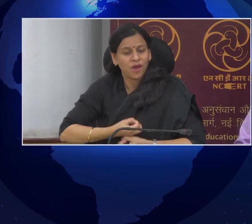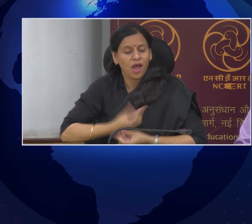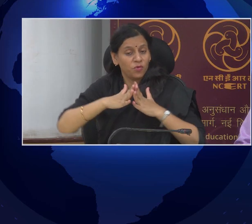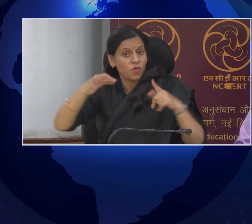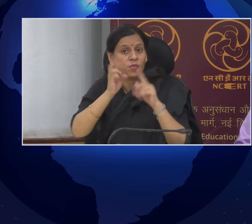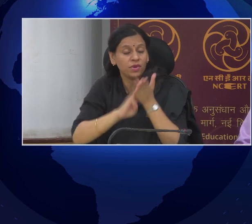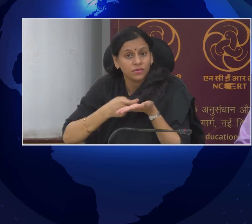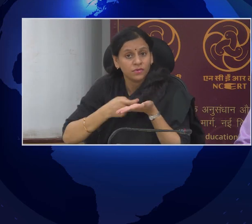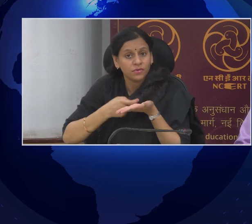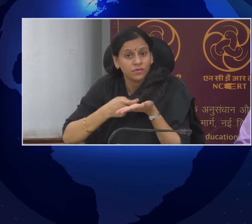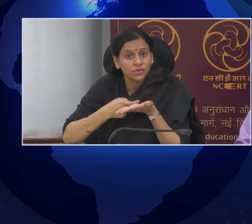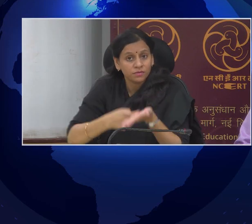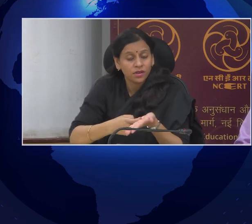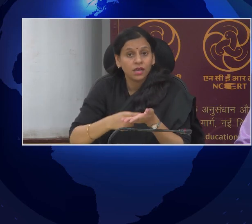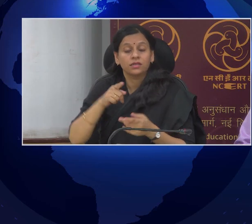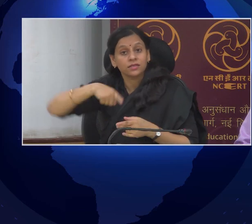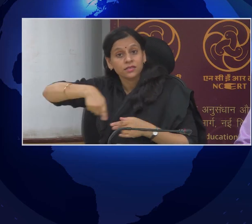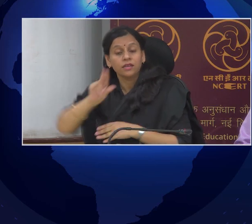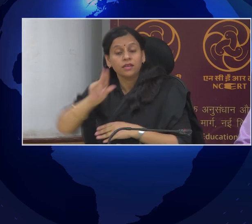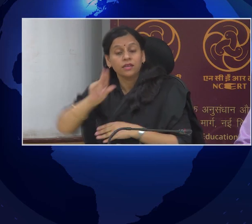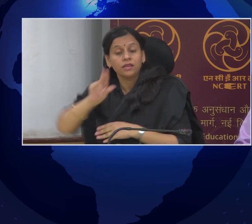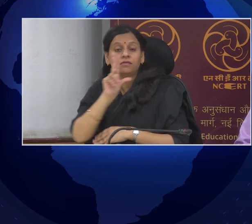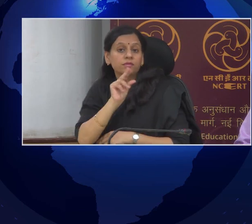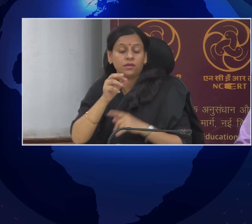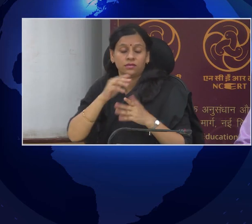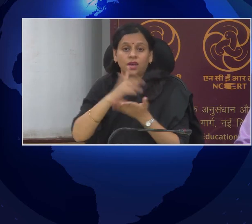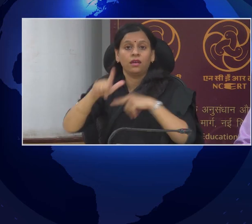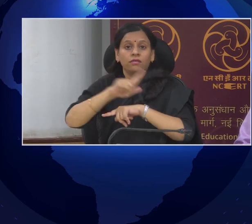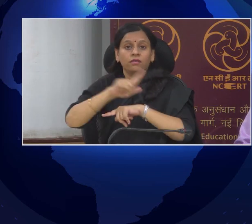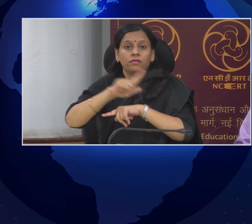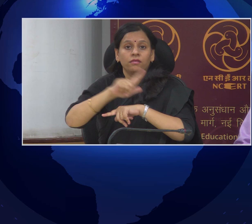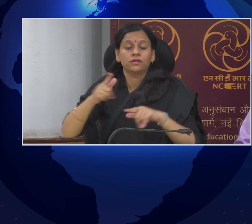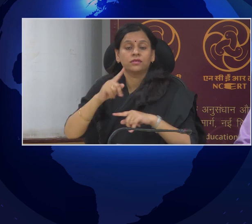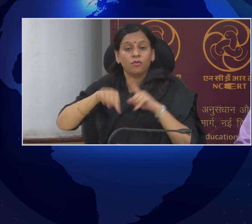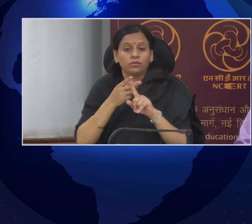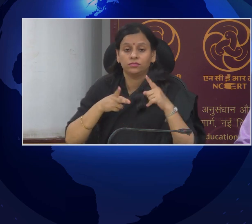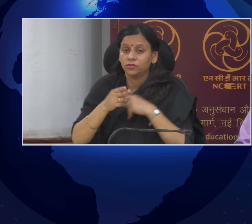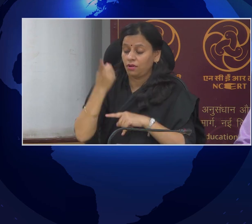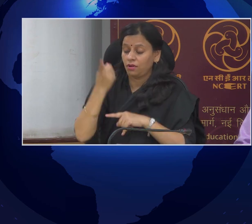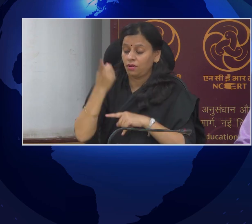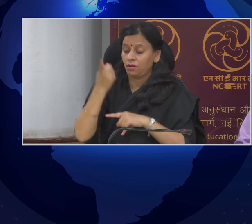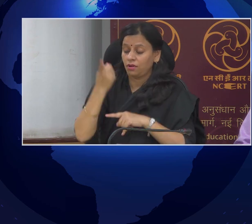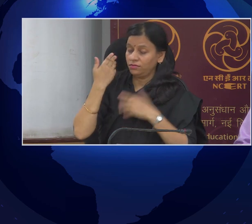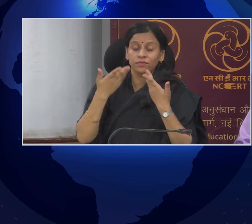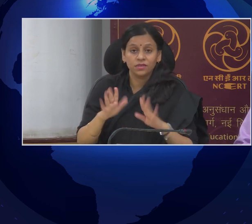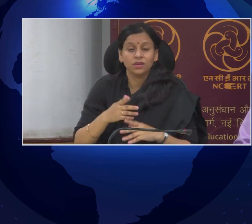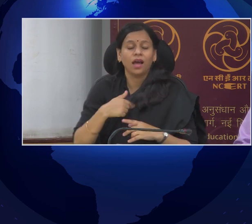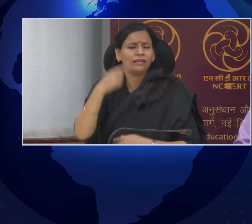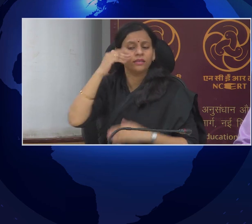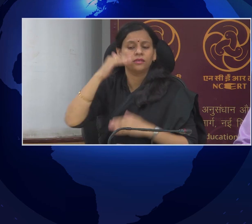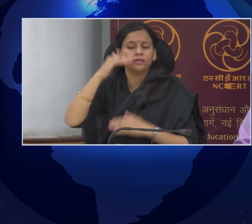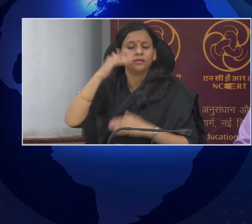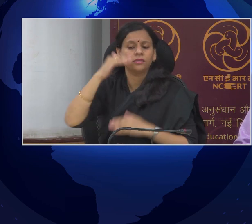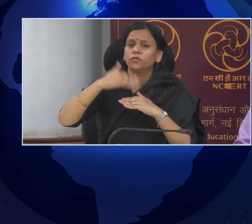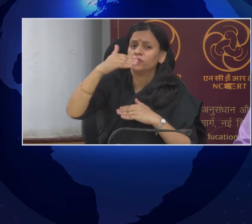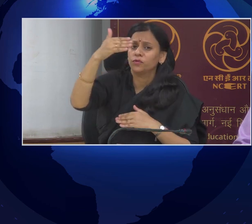प्रधानमंत्री महोदय ने खुद भारतीय सांकेतिक भाषा का इनॉग्रेशन पिछले महीने किया है। तो मुझे लगता है ये आने वाले